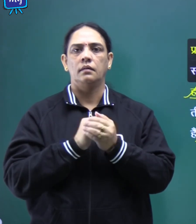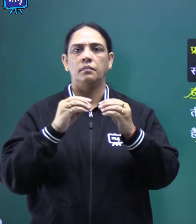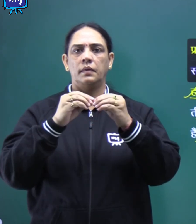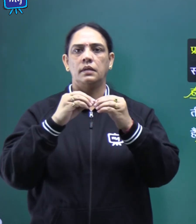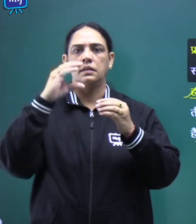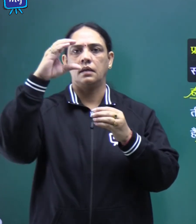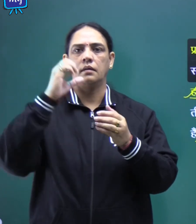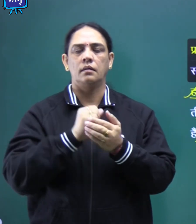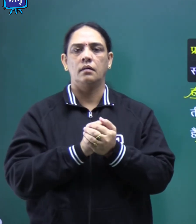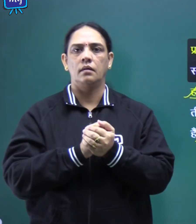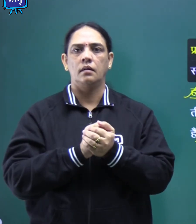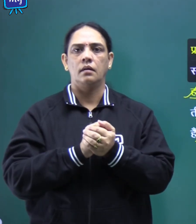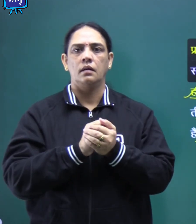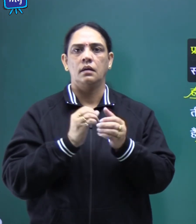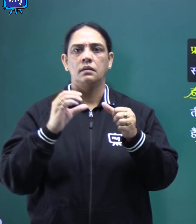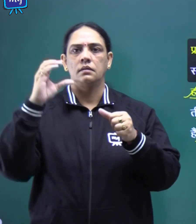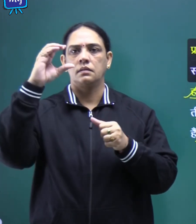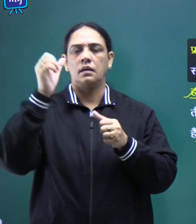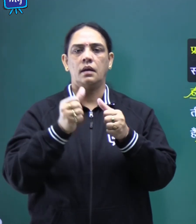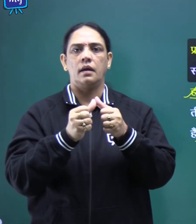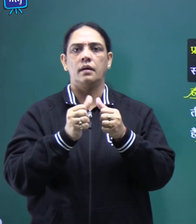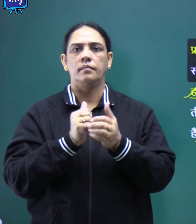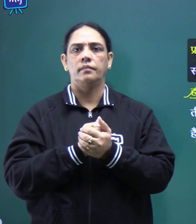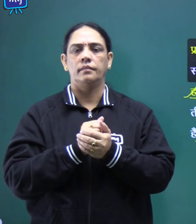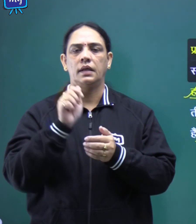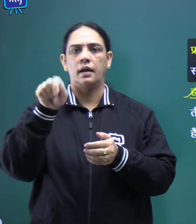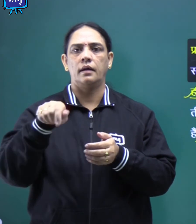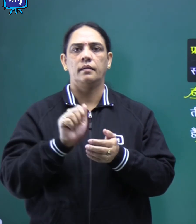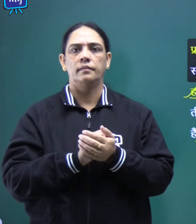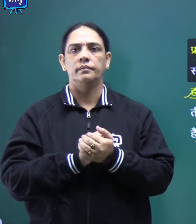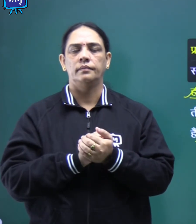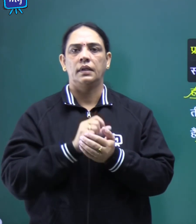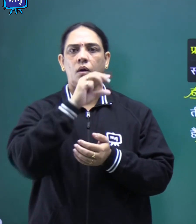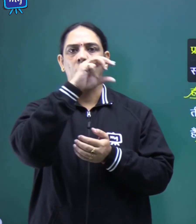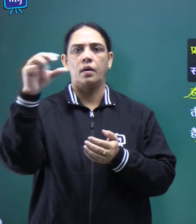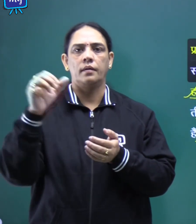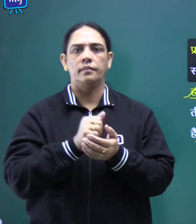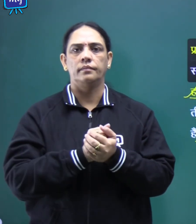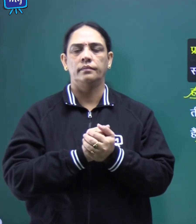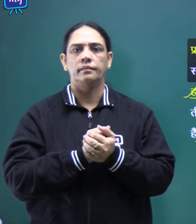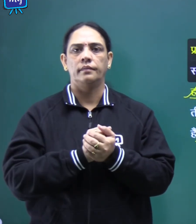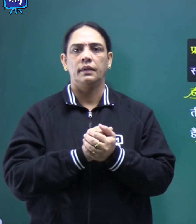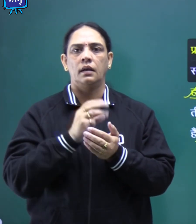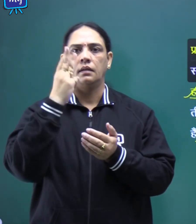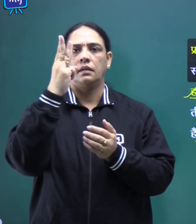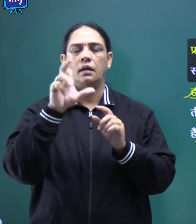BC, CA हैं और 3